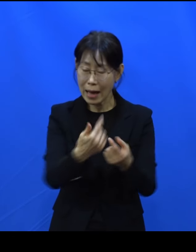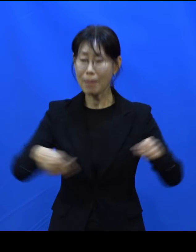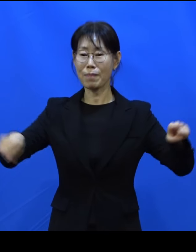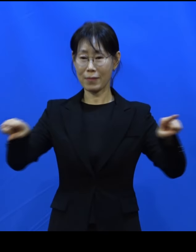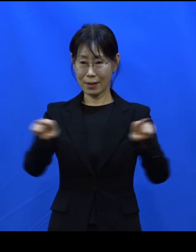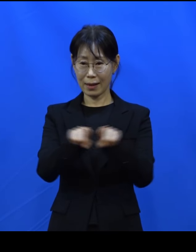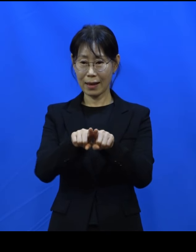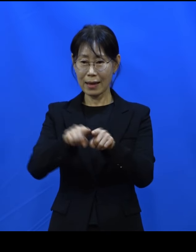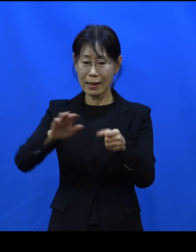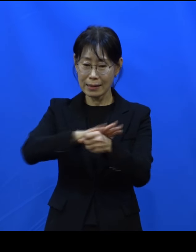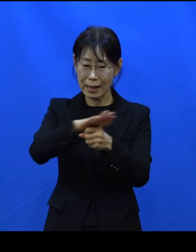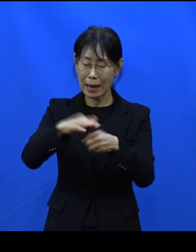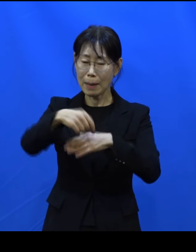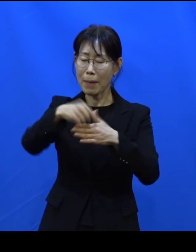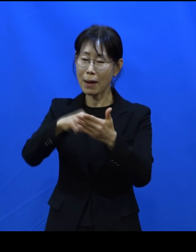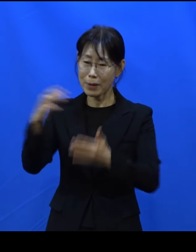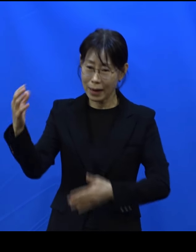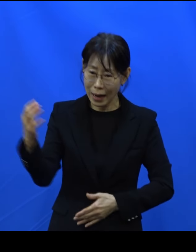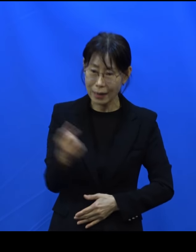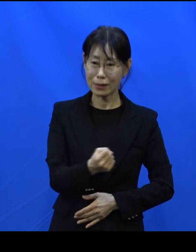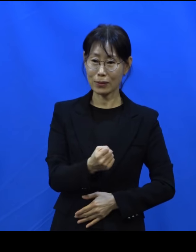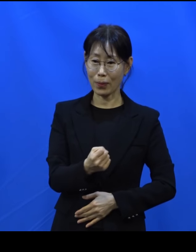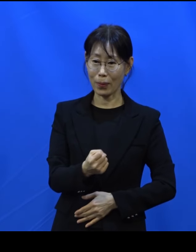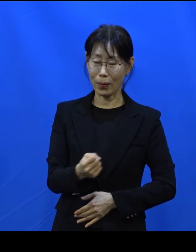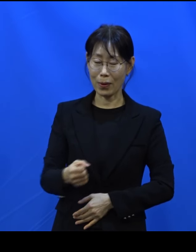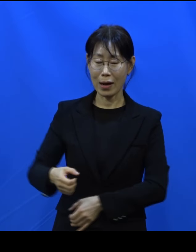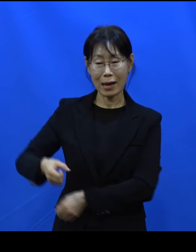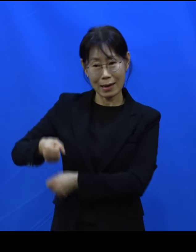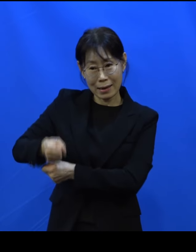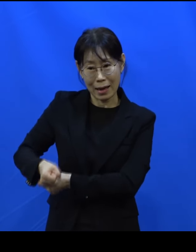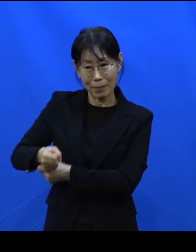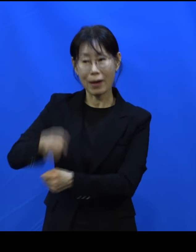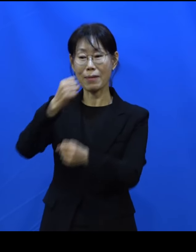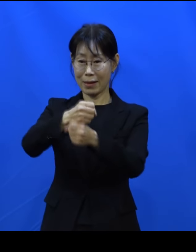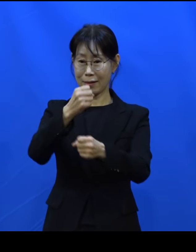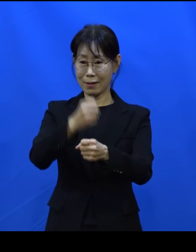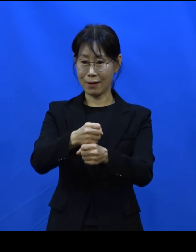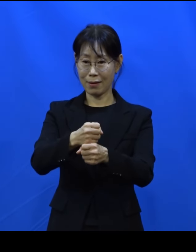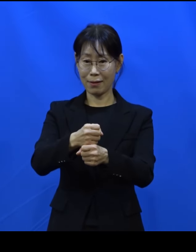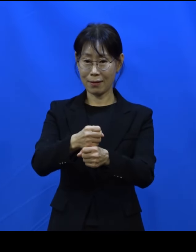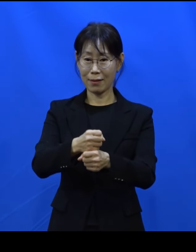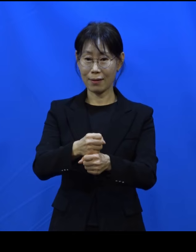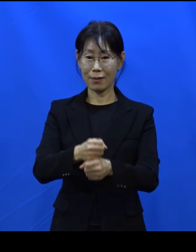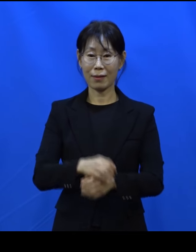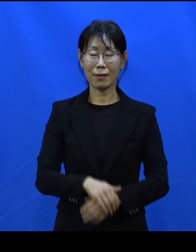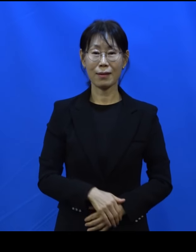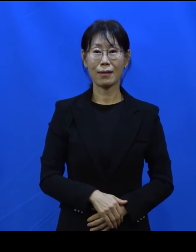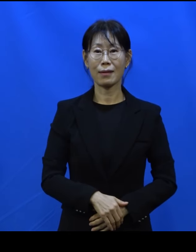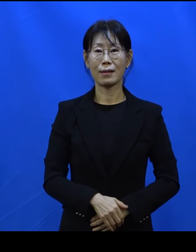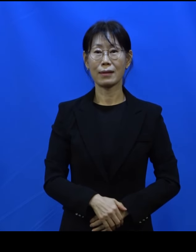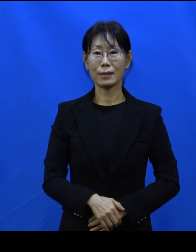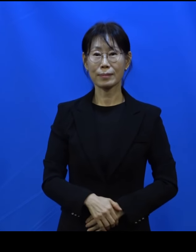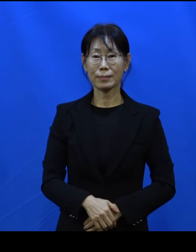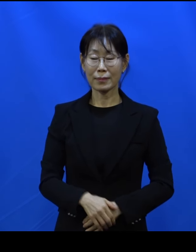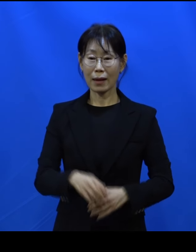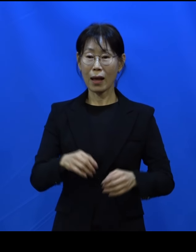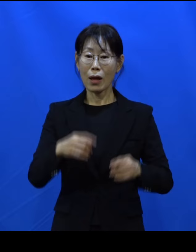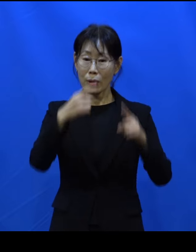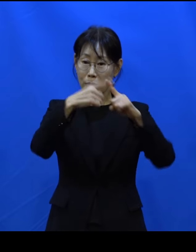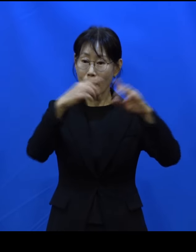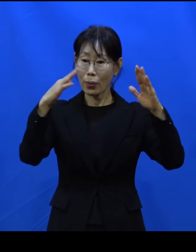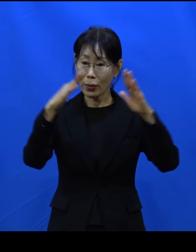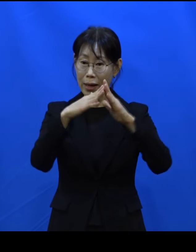공동체죠. 공동체. 함께 술을 놓을 때 더 아름다운 거죠. 홀로가 아니고. 그죠? 이 교회도 뭐예요?